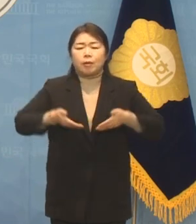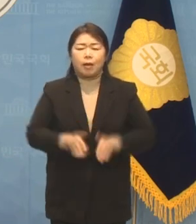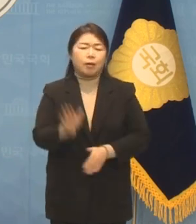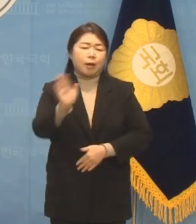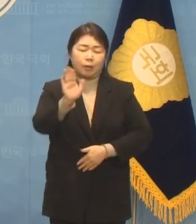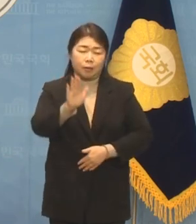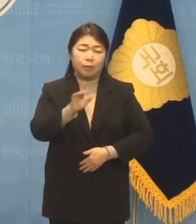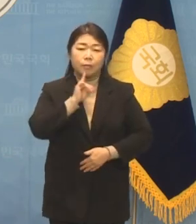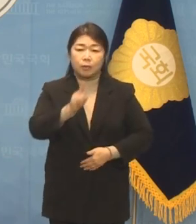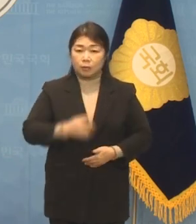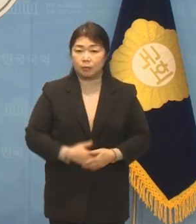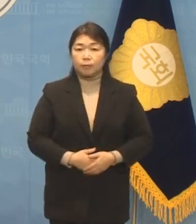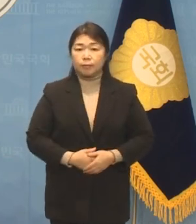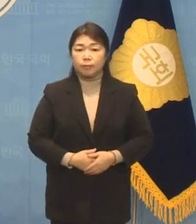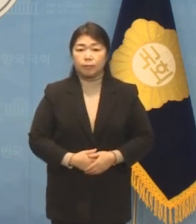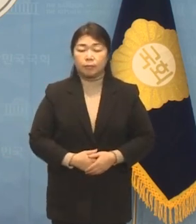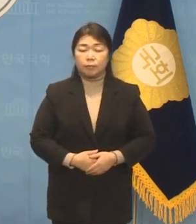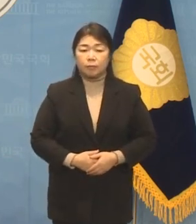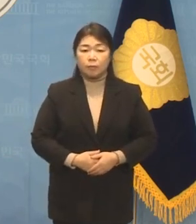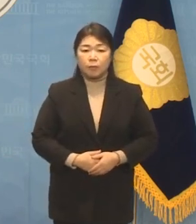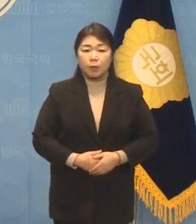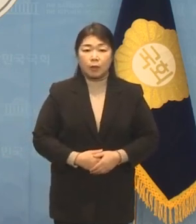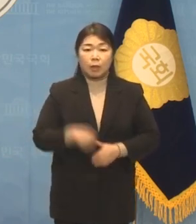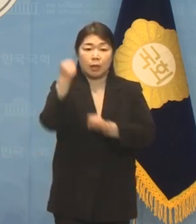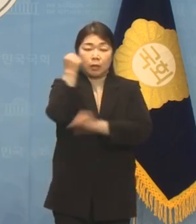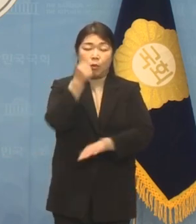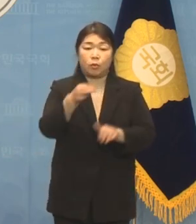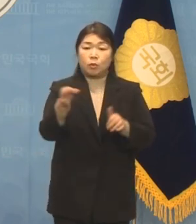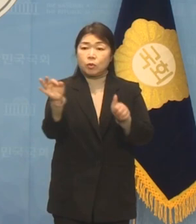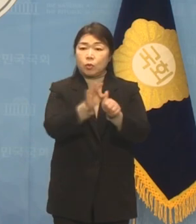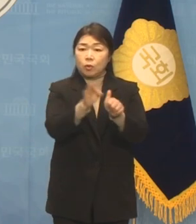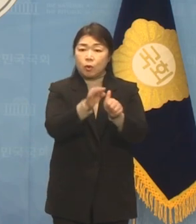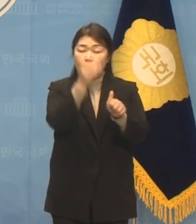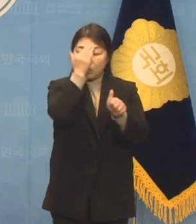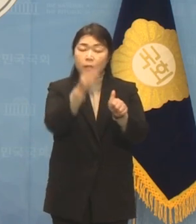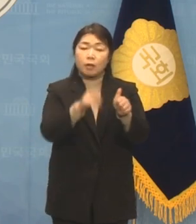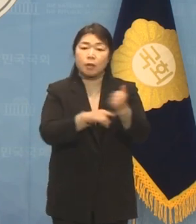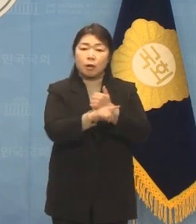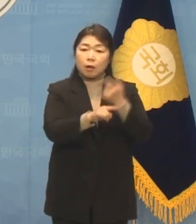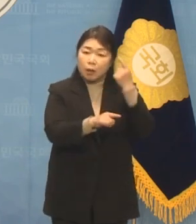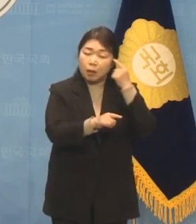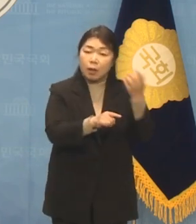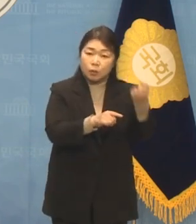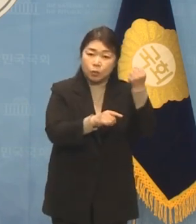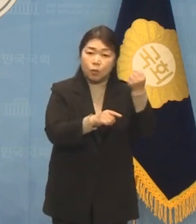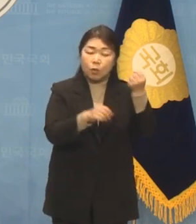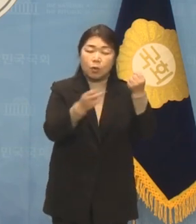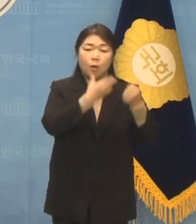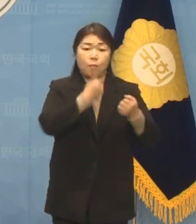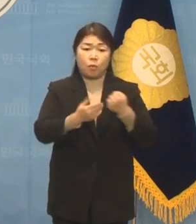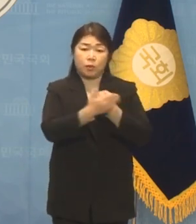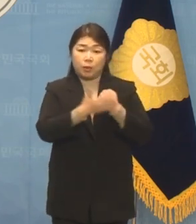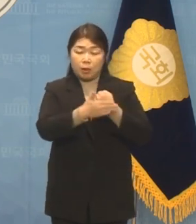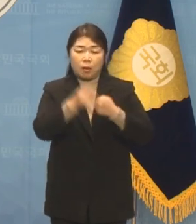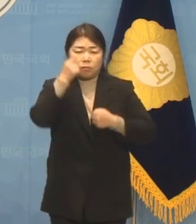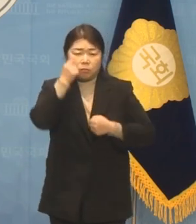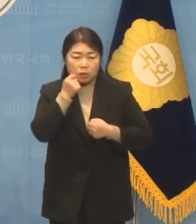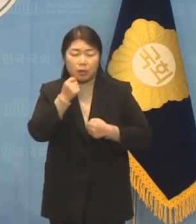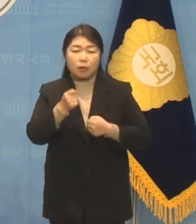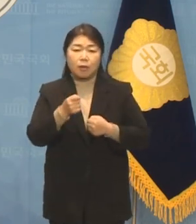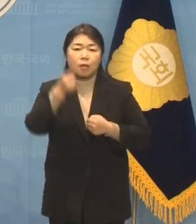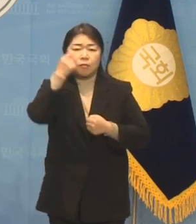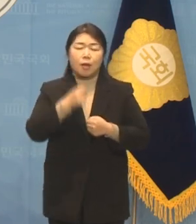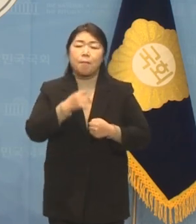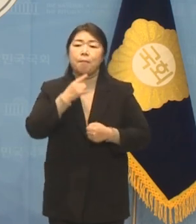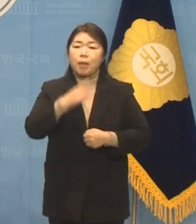공짜 운운하며 기본소득 반대해봤자 복지를 시혜와 동정의 시각으로 바라보며 불쌍한